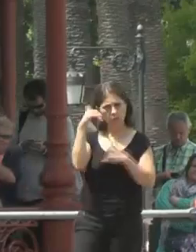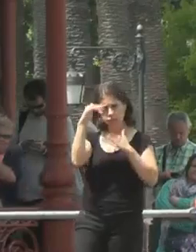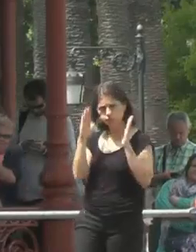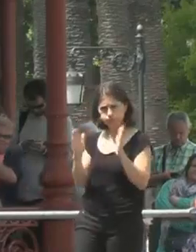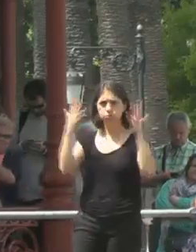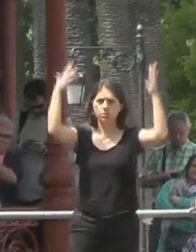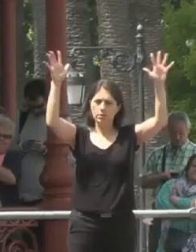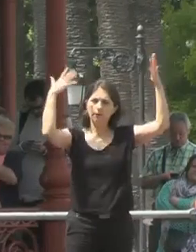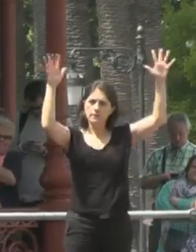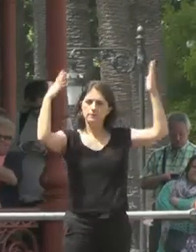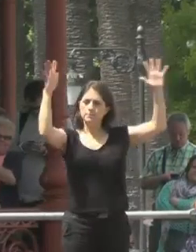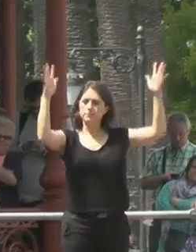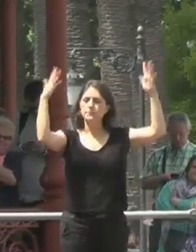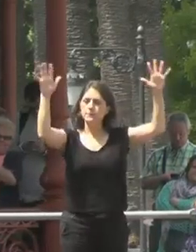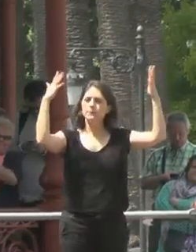Hemos